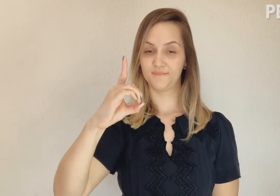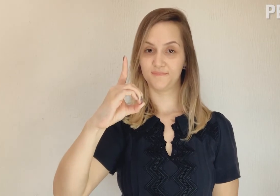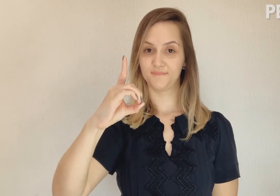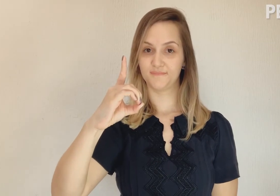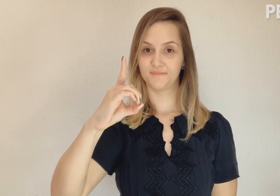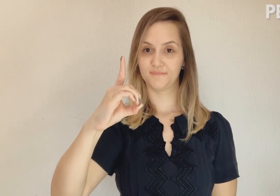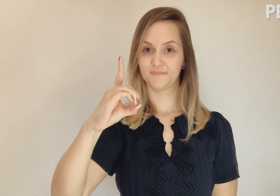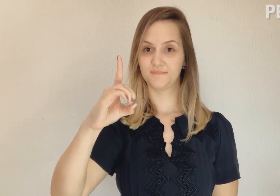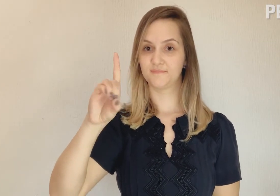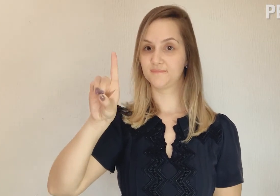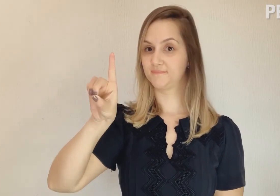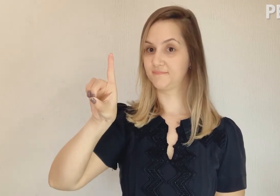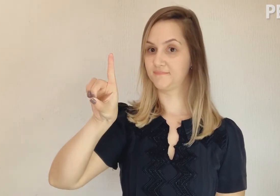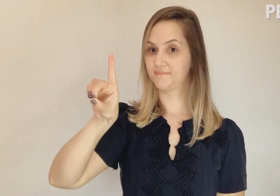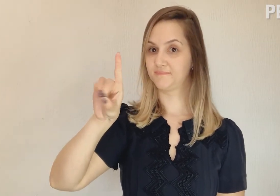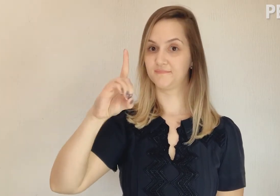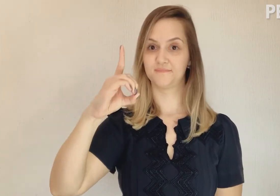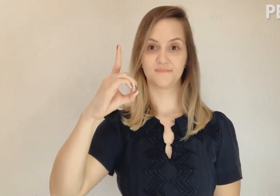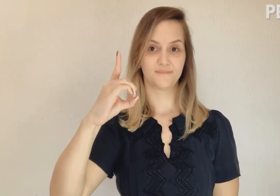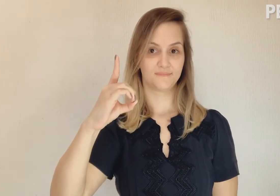D de dado, olha,